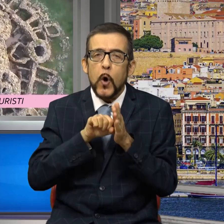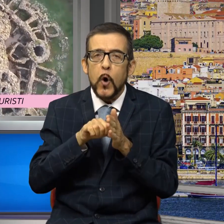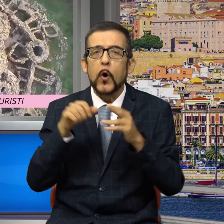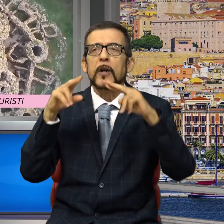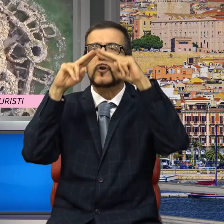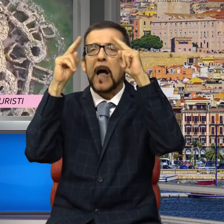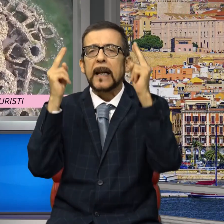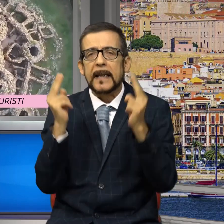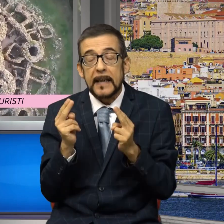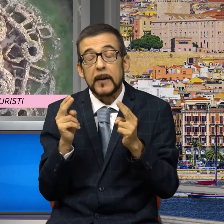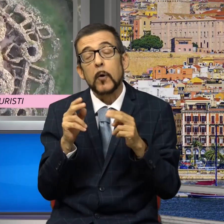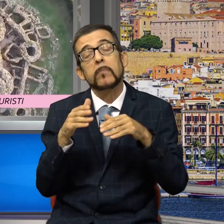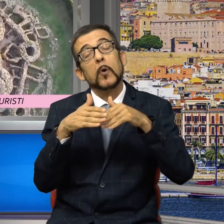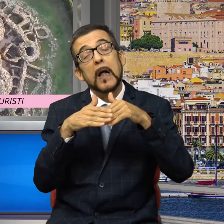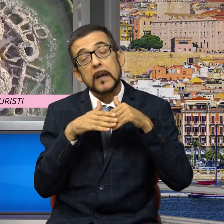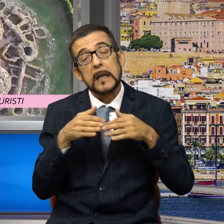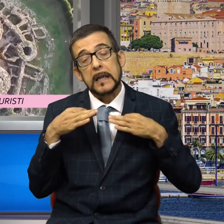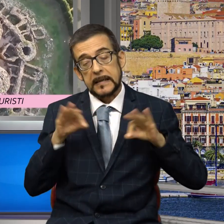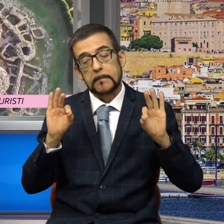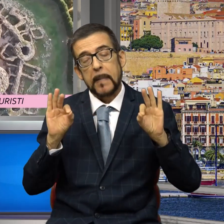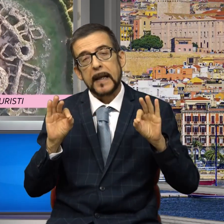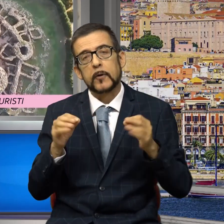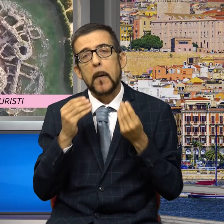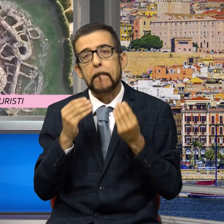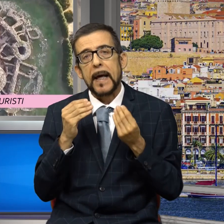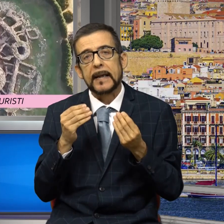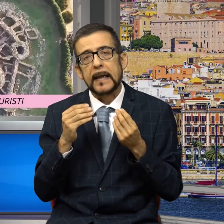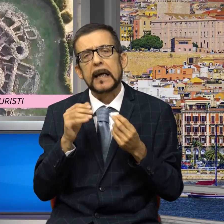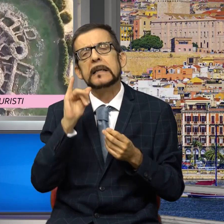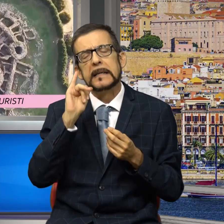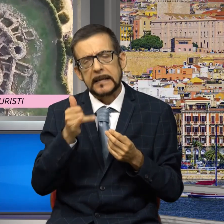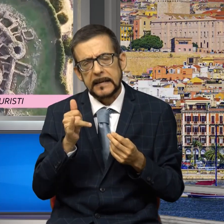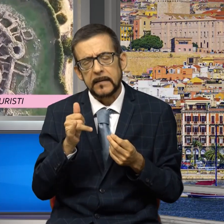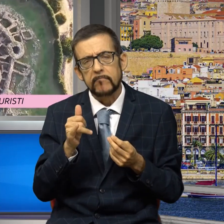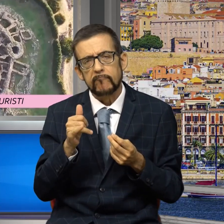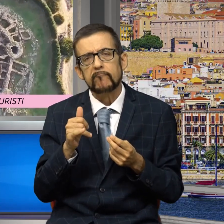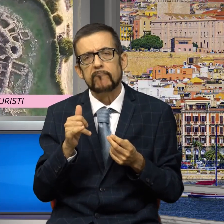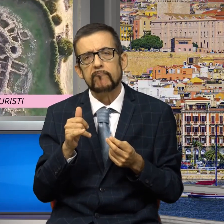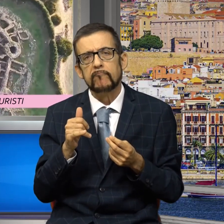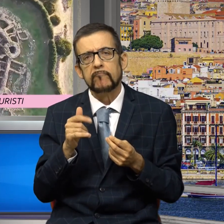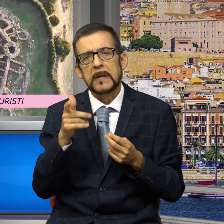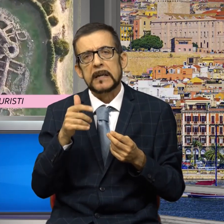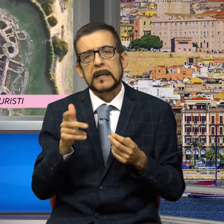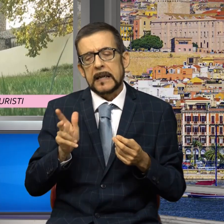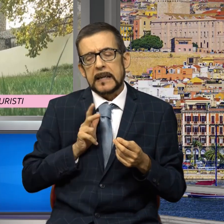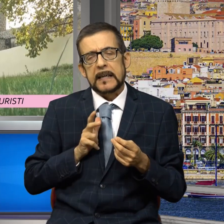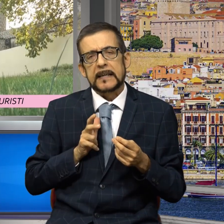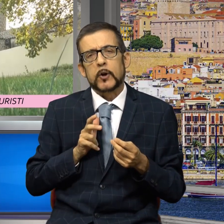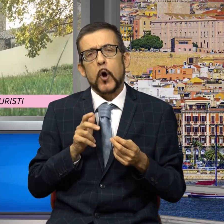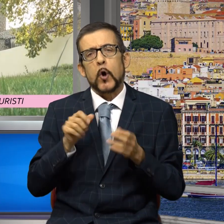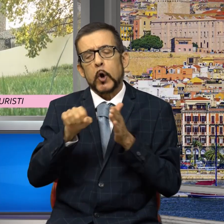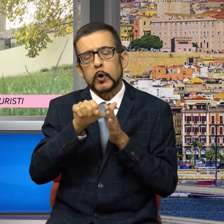tutelata e rispettata. Rispetto e perché no, anzi sì, affermativo, il tesoretto storico e culturale va